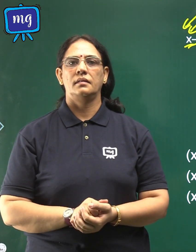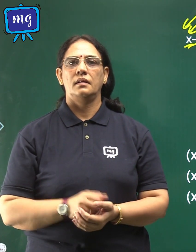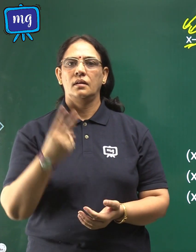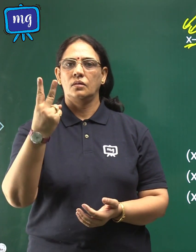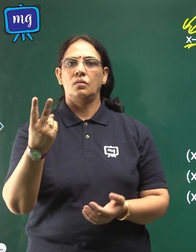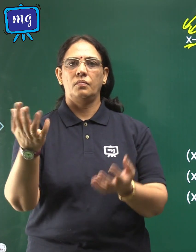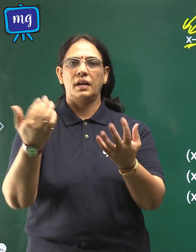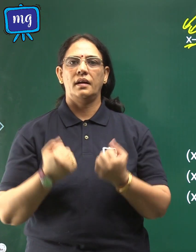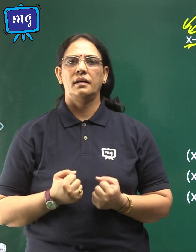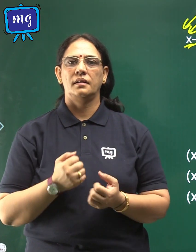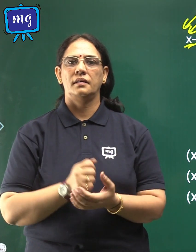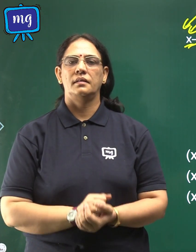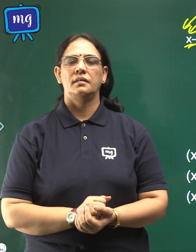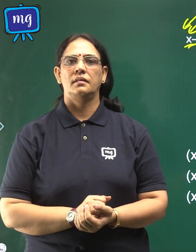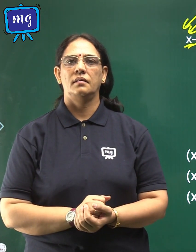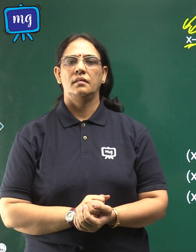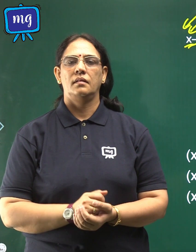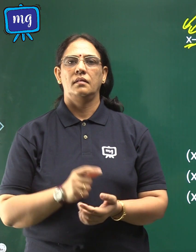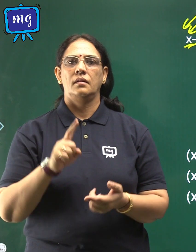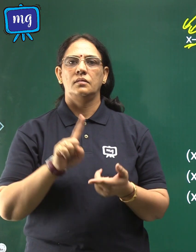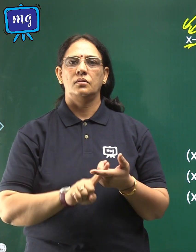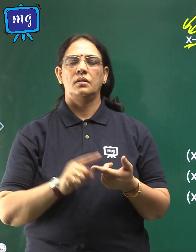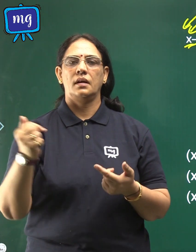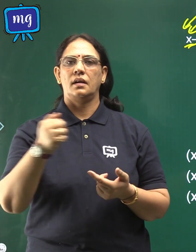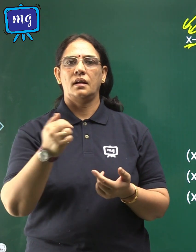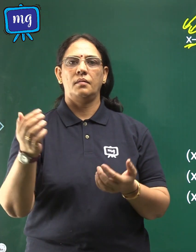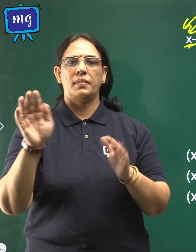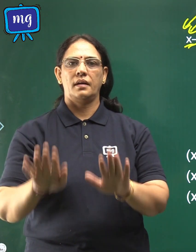दो आ जाए, जोड़ने घटाने पर